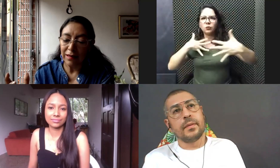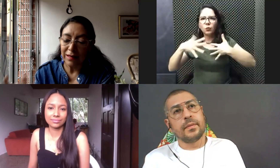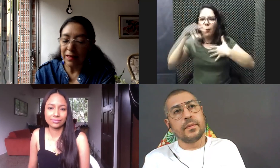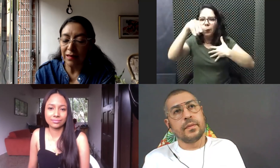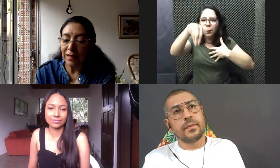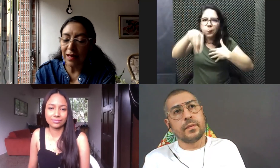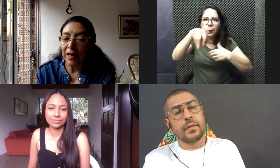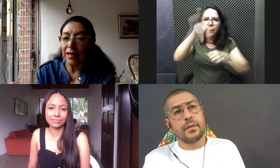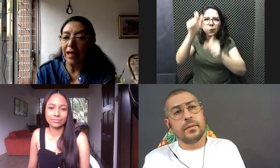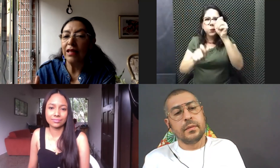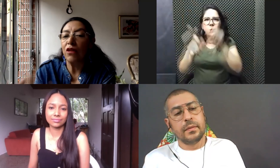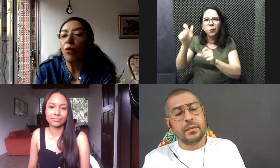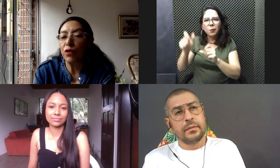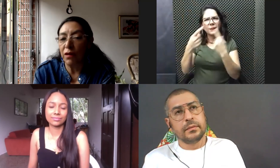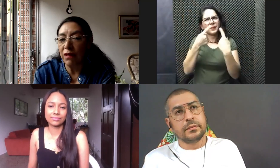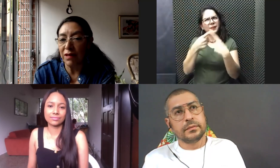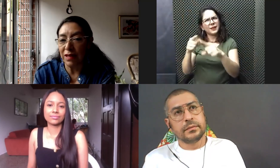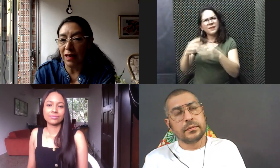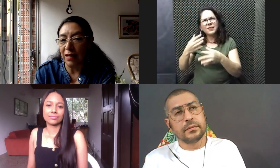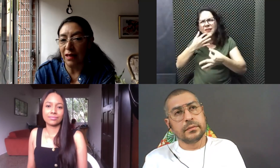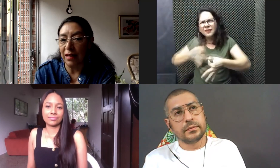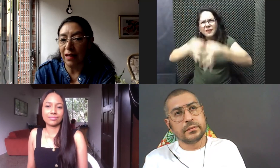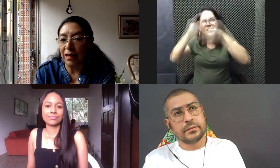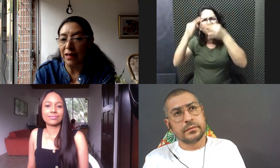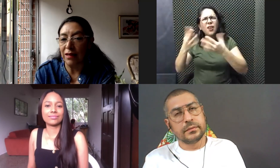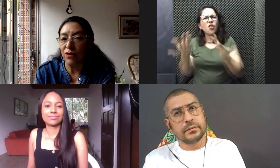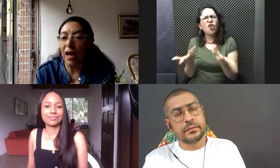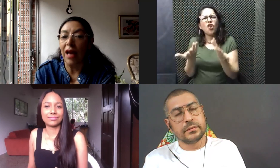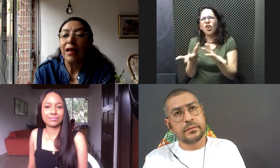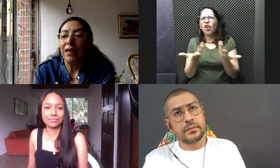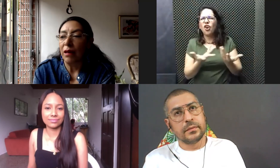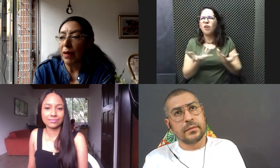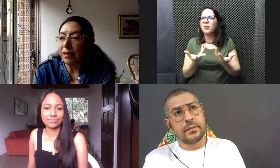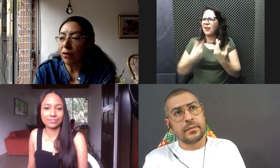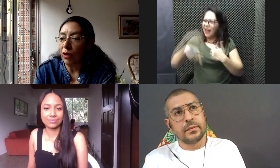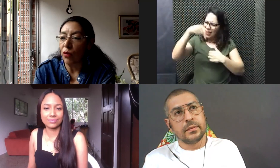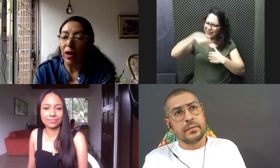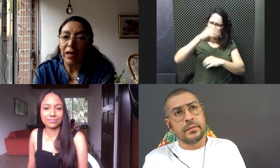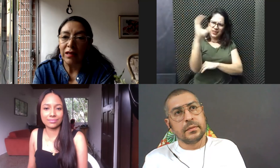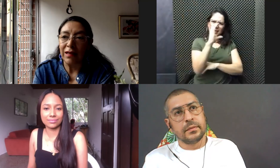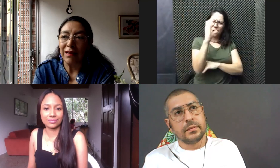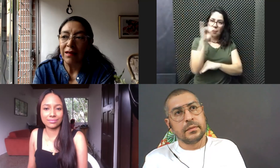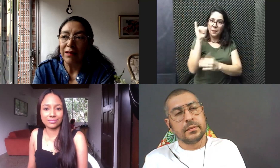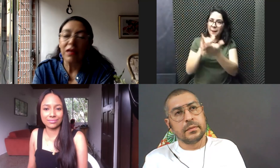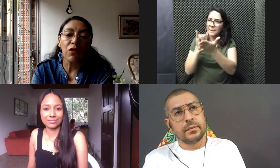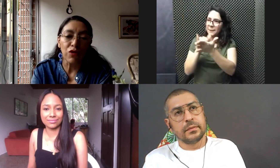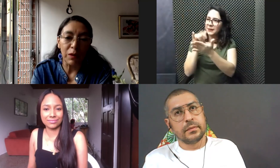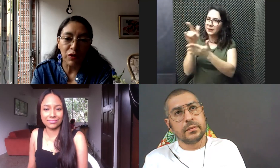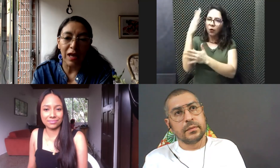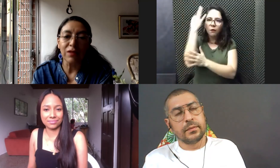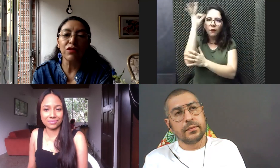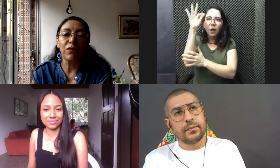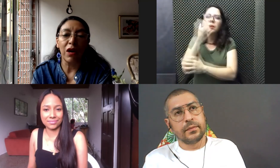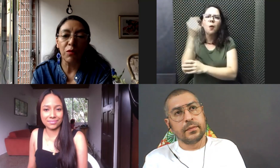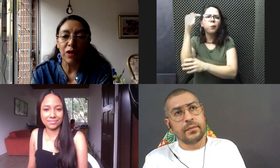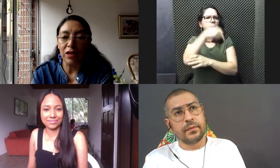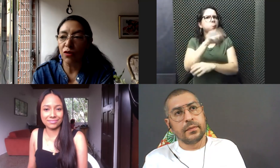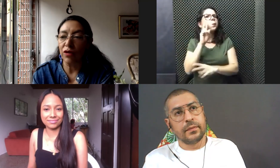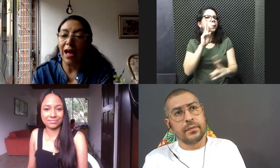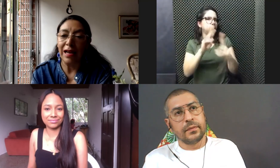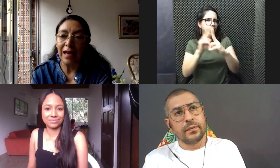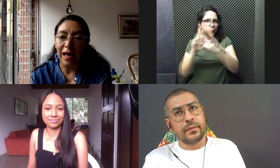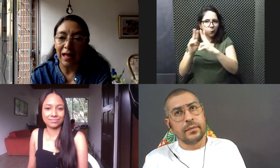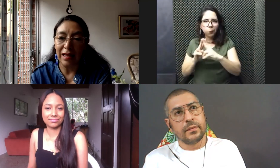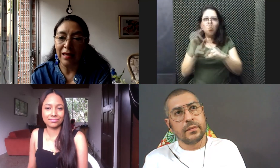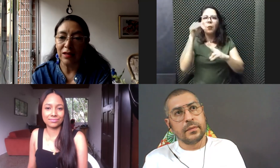sea distinta esa realidad y cómo se vive esa realidad aquí. O sea, qué pasa cuando hay, si conocemos casos de una comunidad